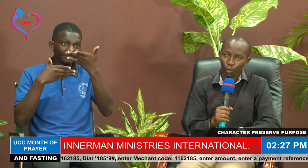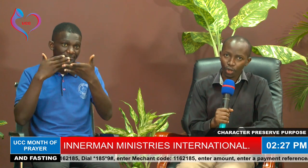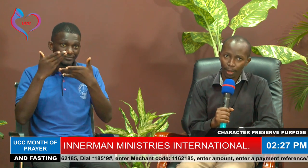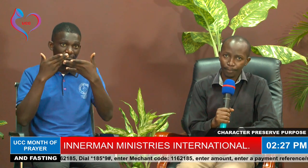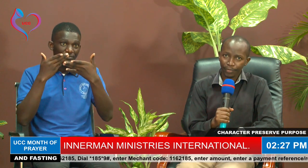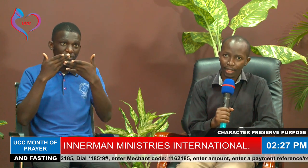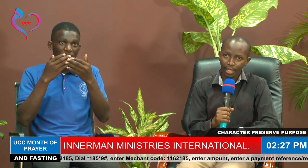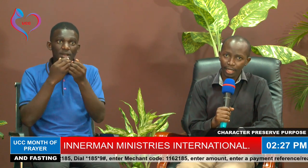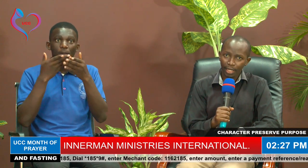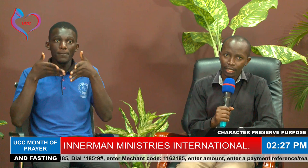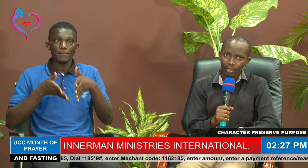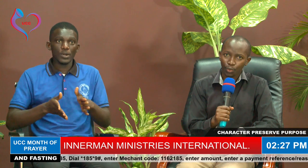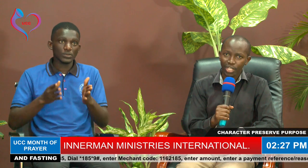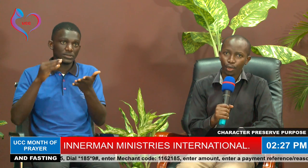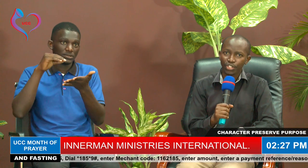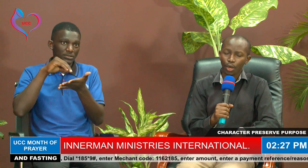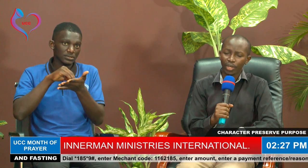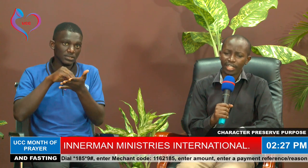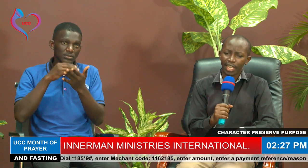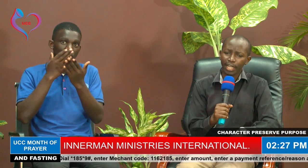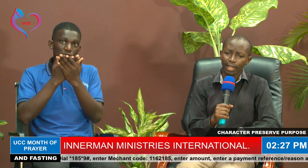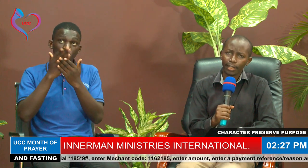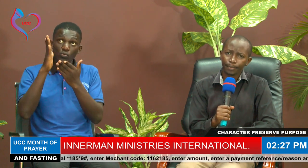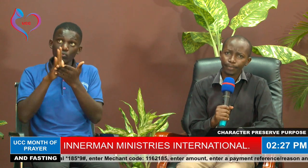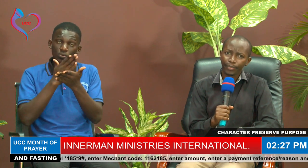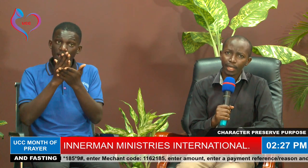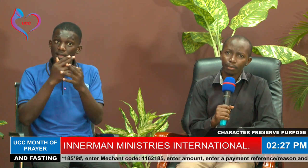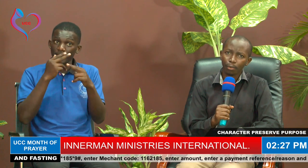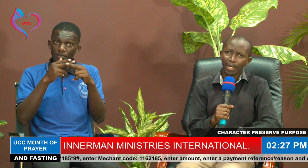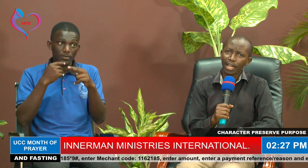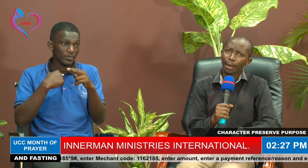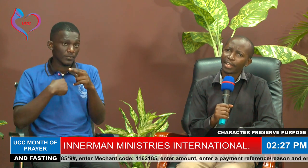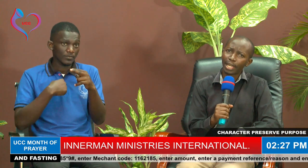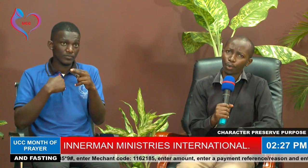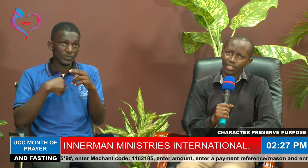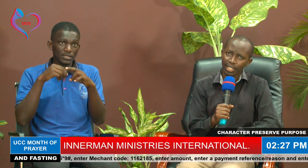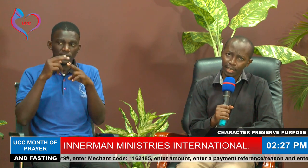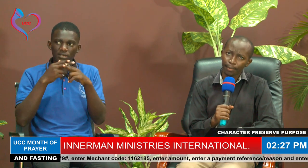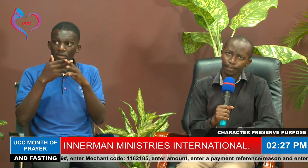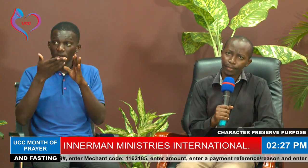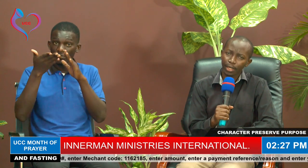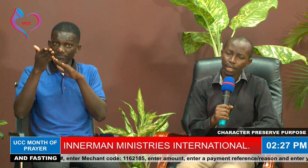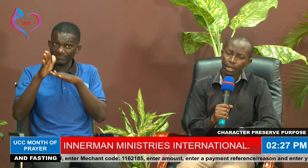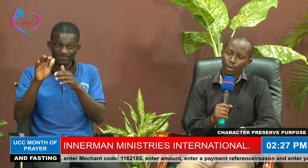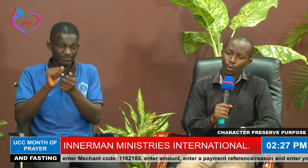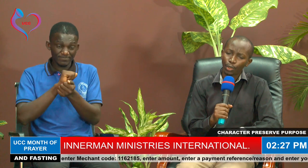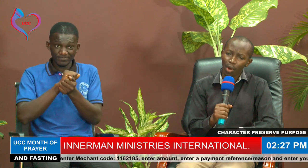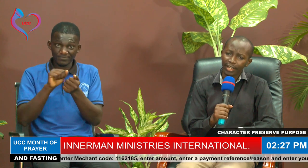okulokoka. Kusabye osangule erinnya lyange mu mannya g'abagenda mu kuzikirira.